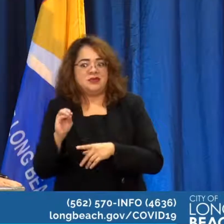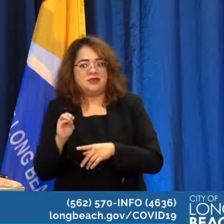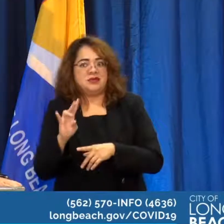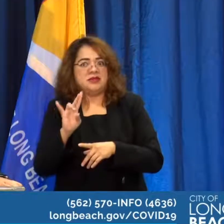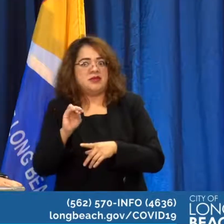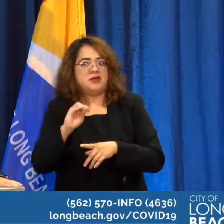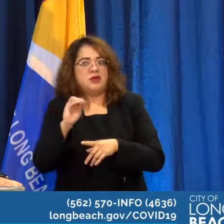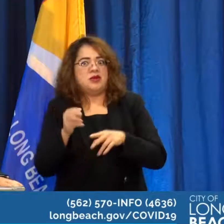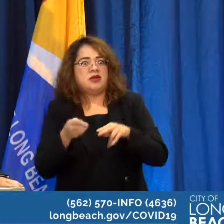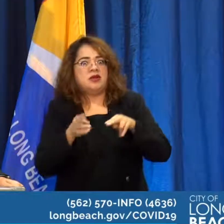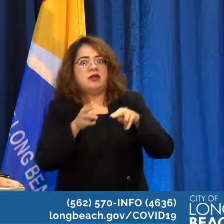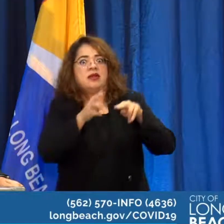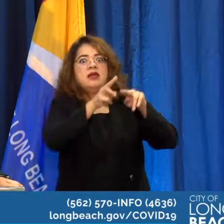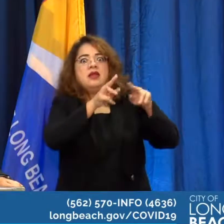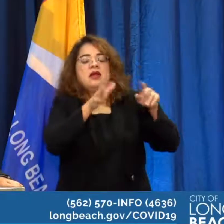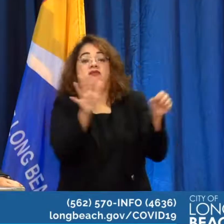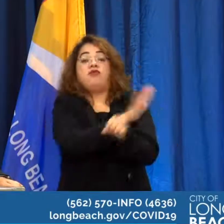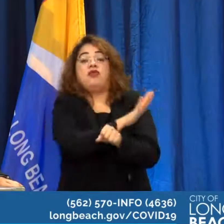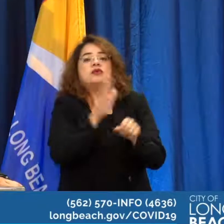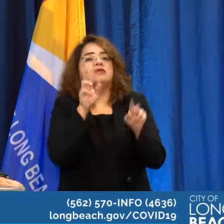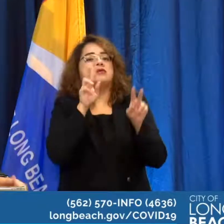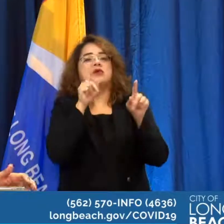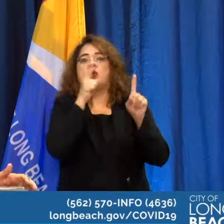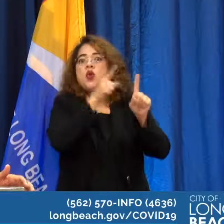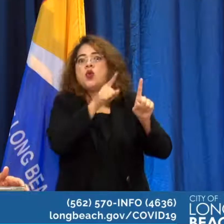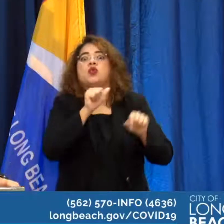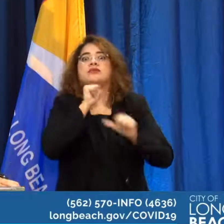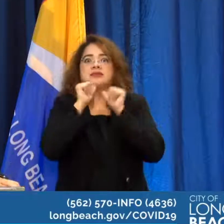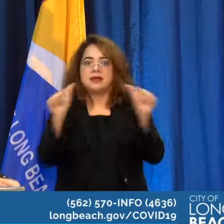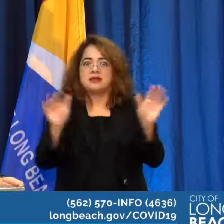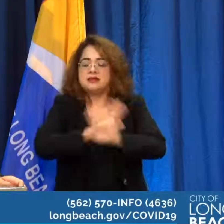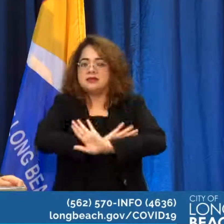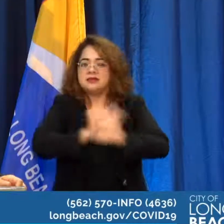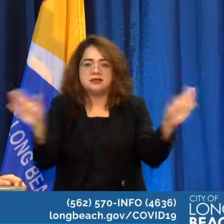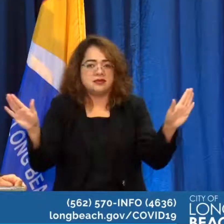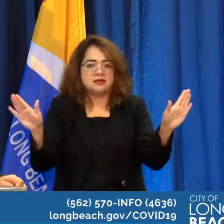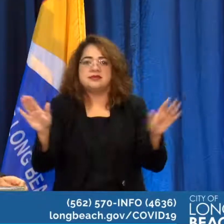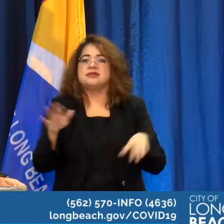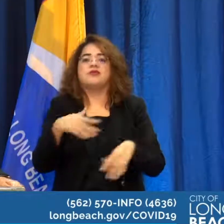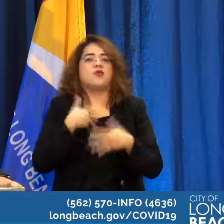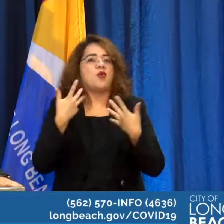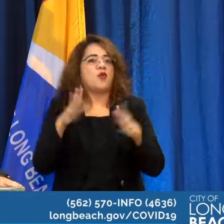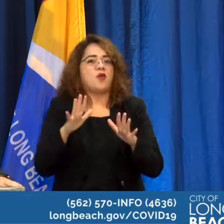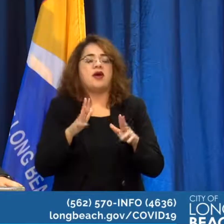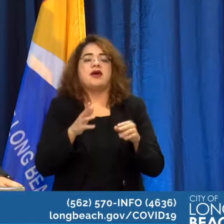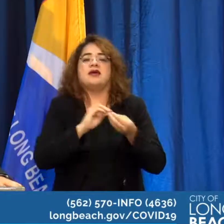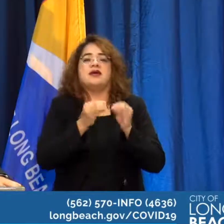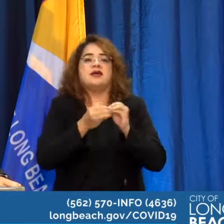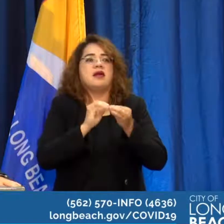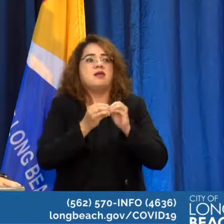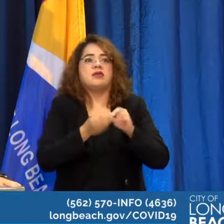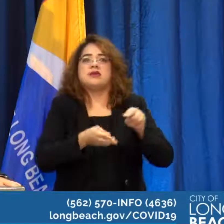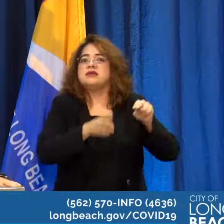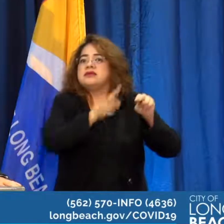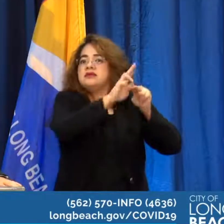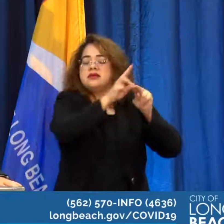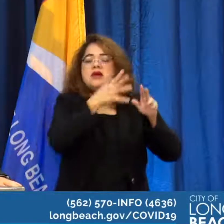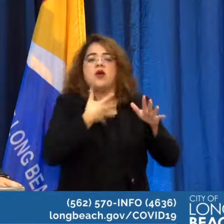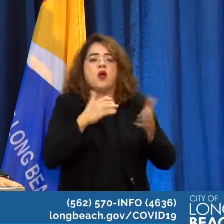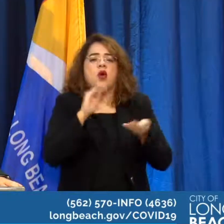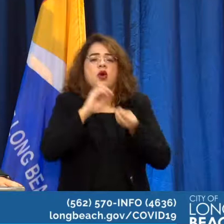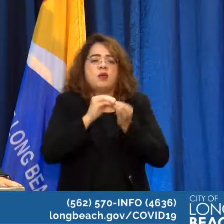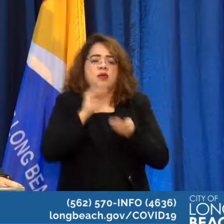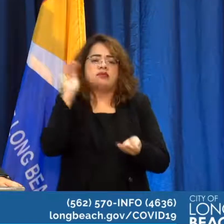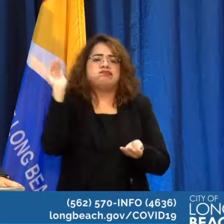60% no crezca mucho más. He también hablado con los directores del hospital en Memorial Medical Center y